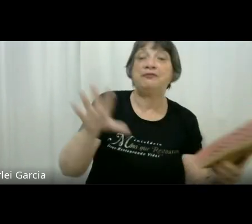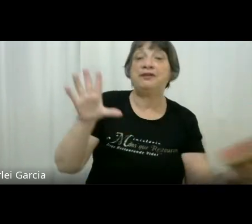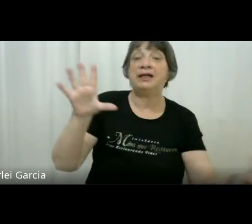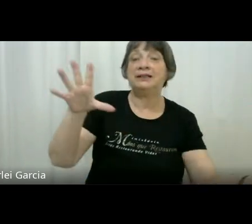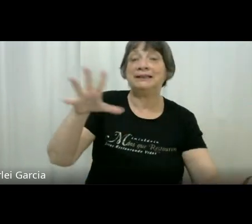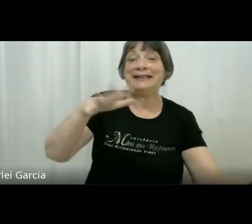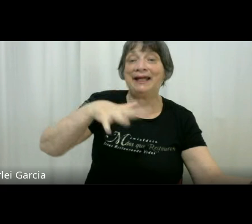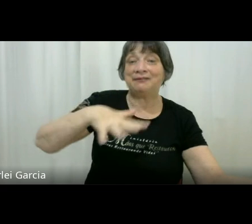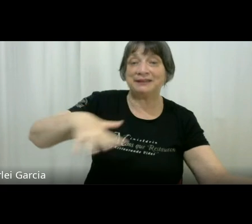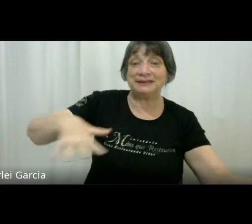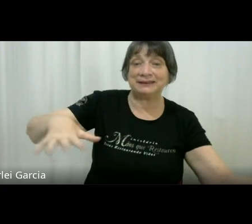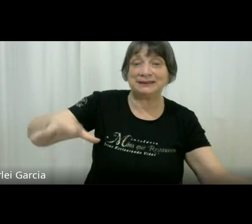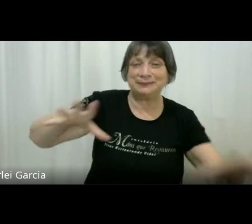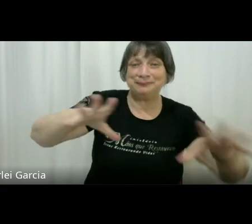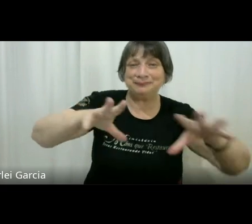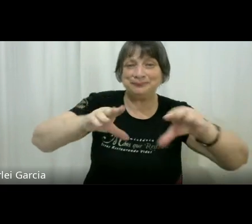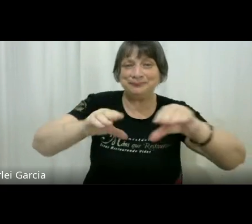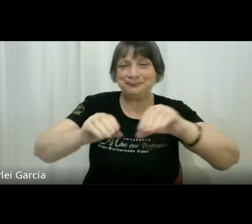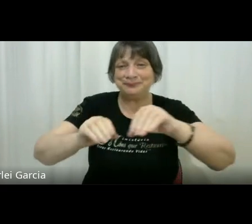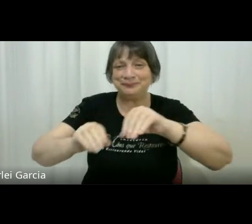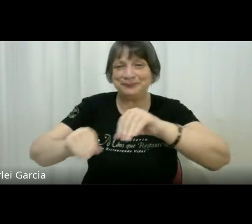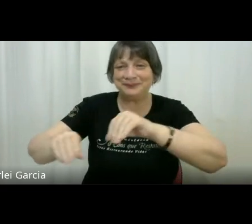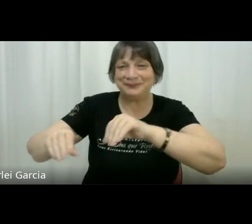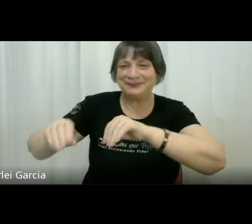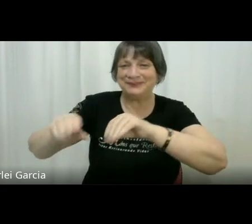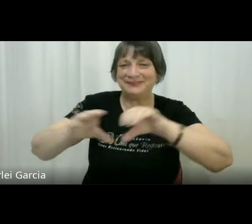E havia trevas.